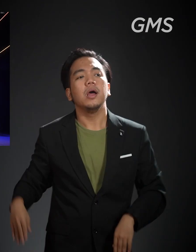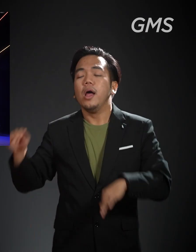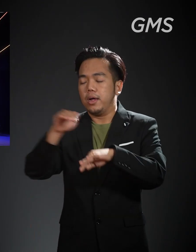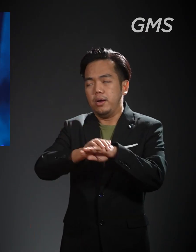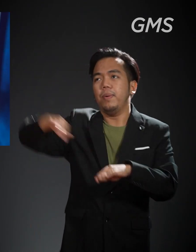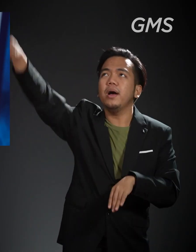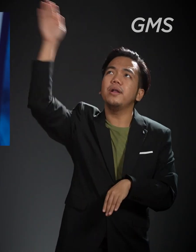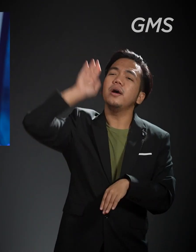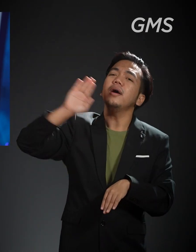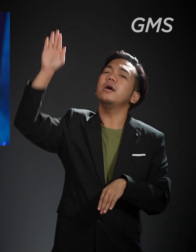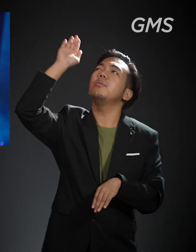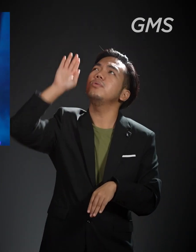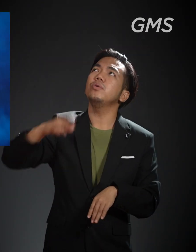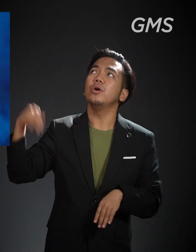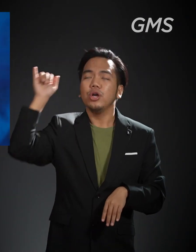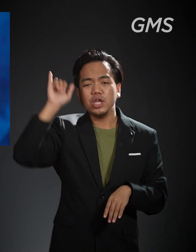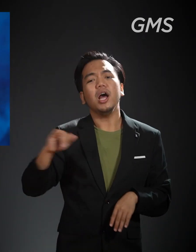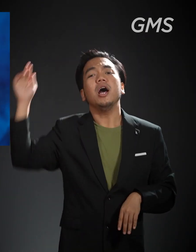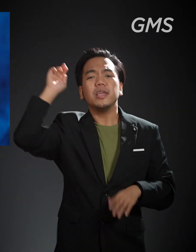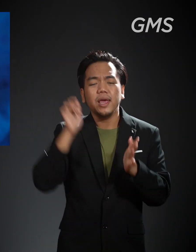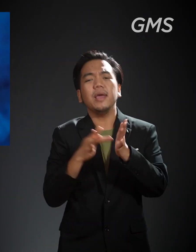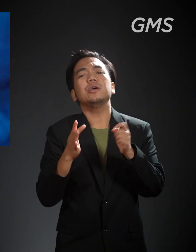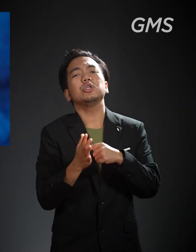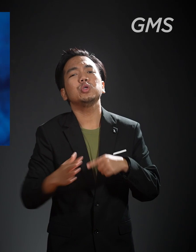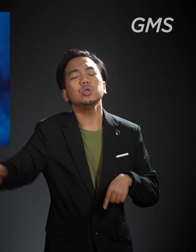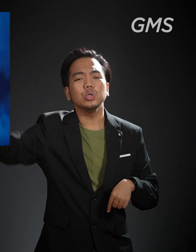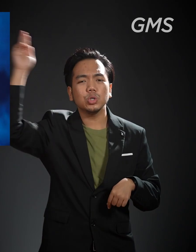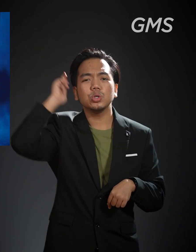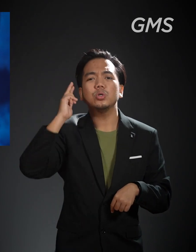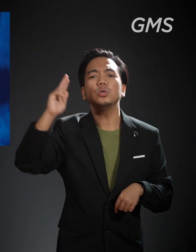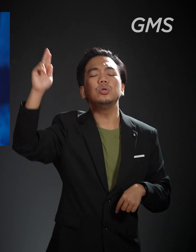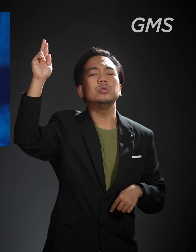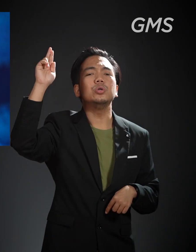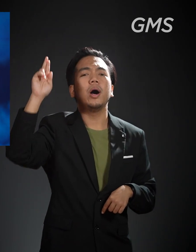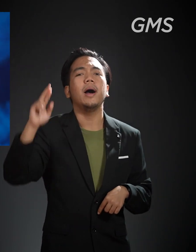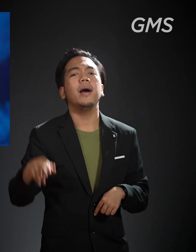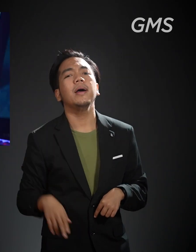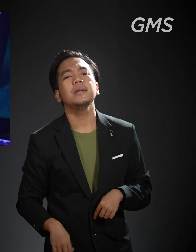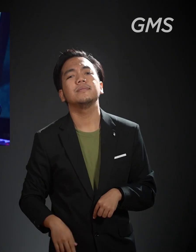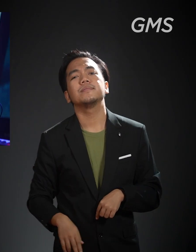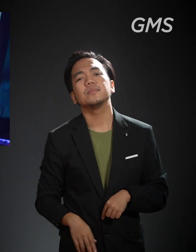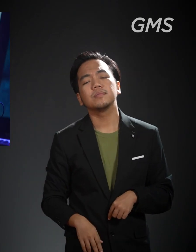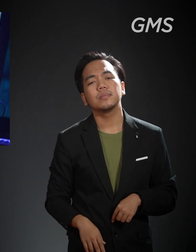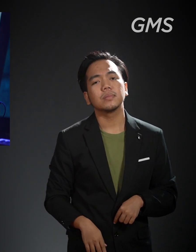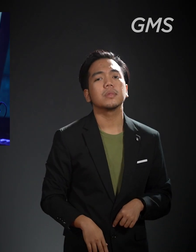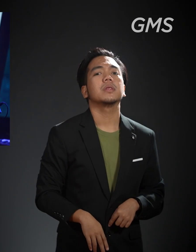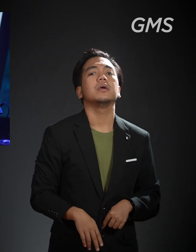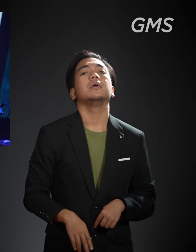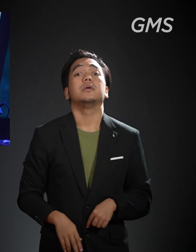pujian kepadamu ya Yesus Tuhan.